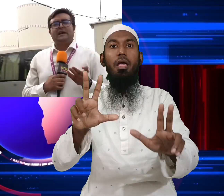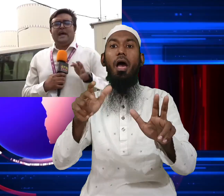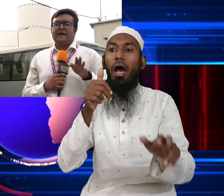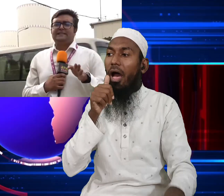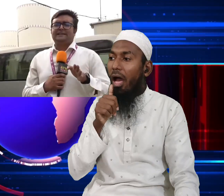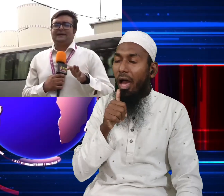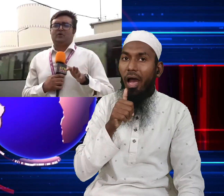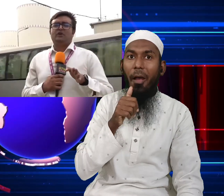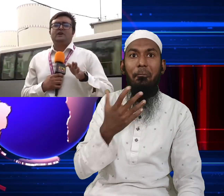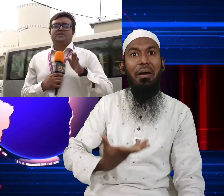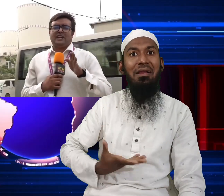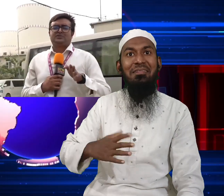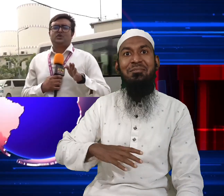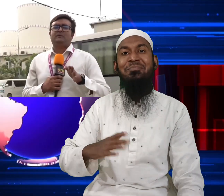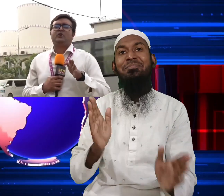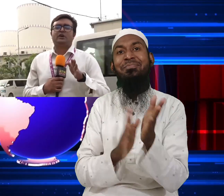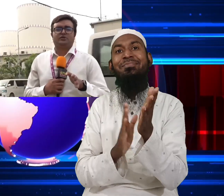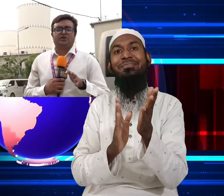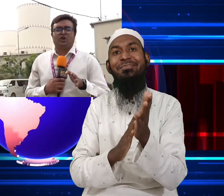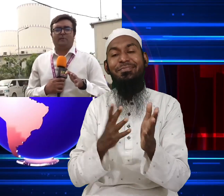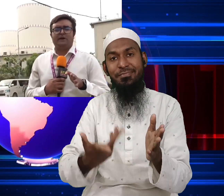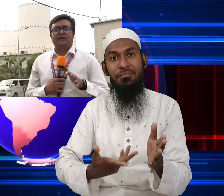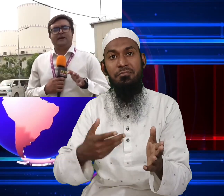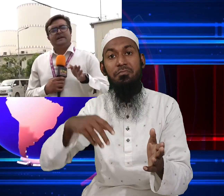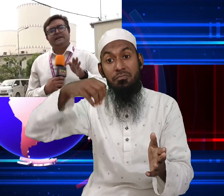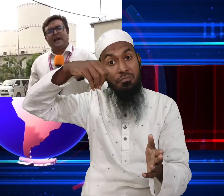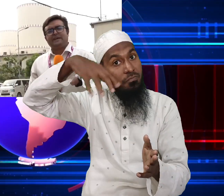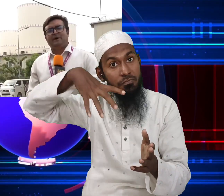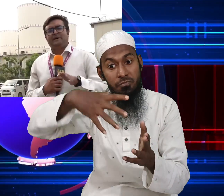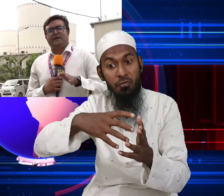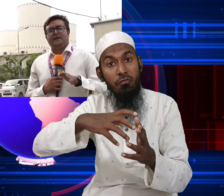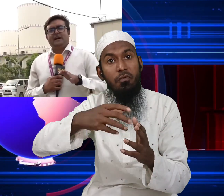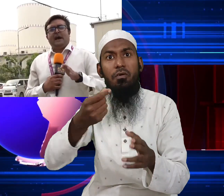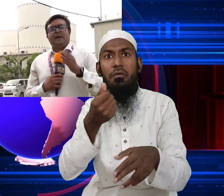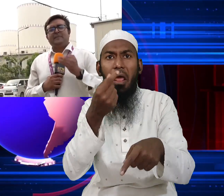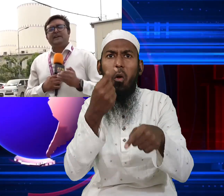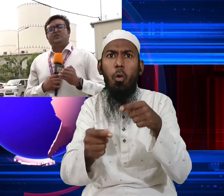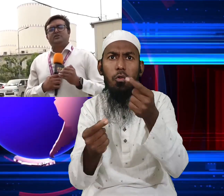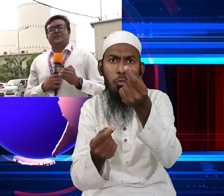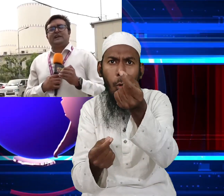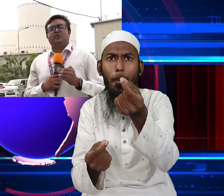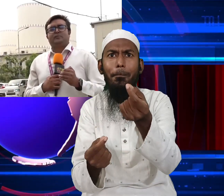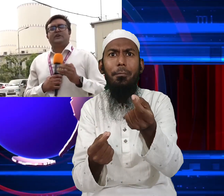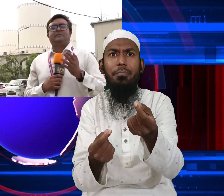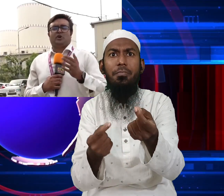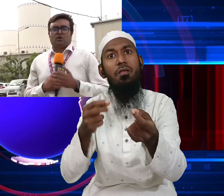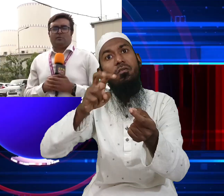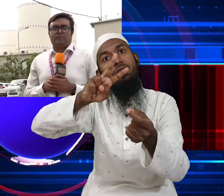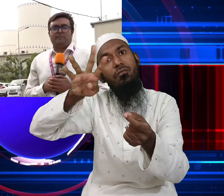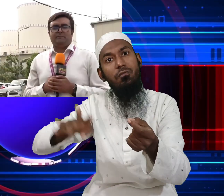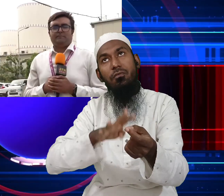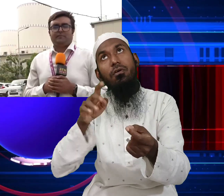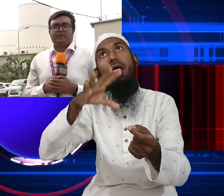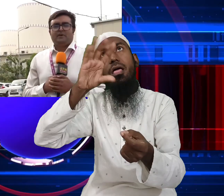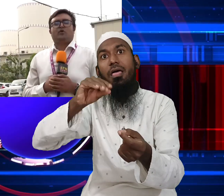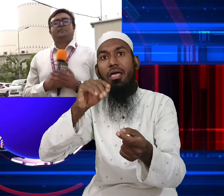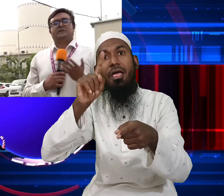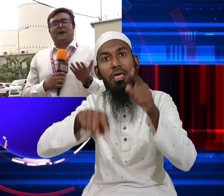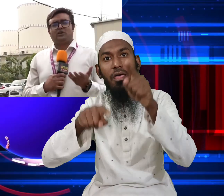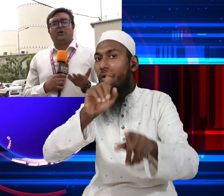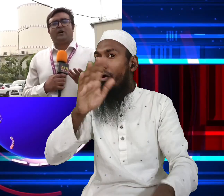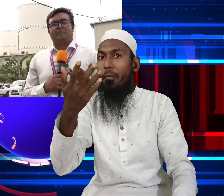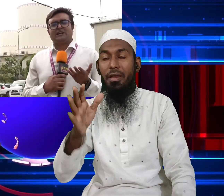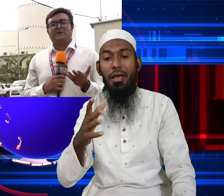বিদ্যুৎ একদিকে যেমন সাশ্রয়ী এবং নিরবচ্ছিন্ন হবে, ঠিক একইভাবে আমদানিকৃত জ্বালানির উপর নির্ভরতা কমাবে।